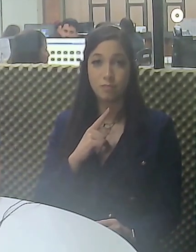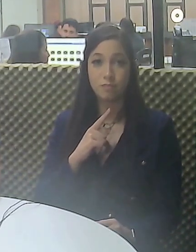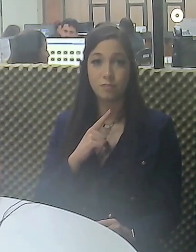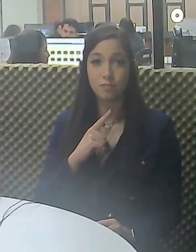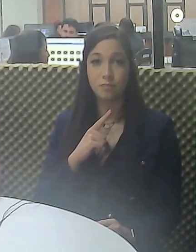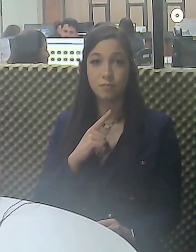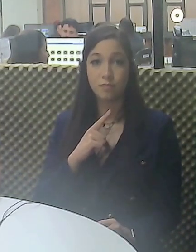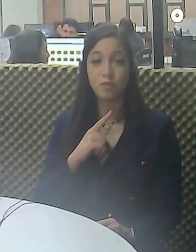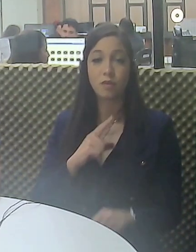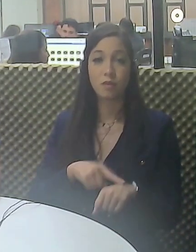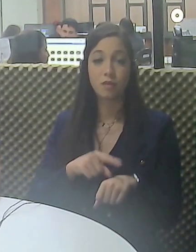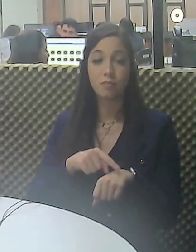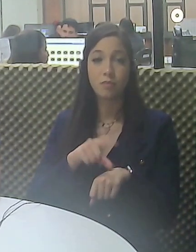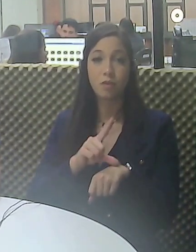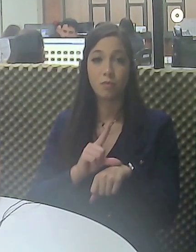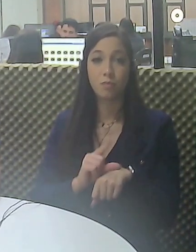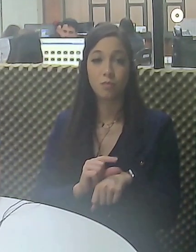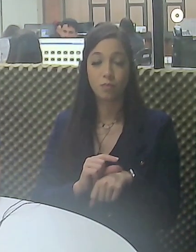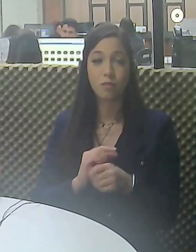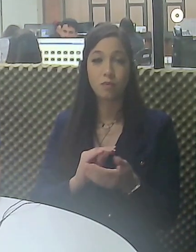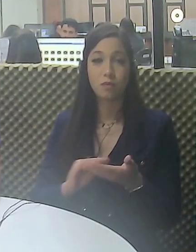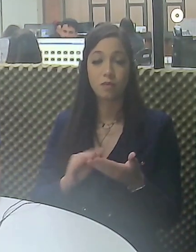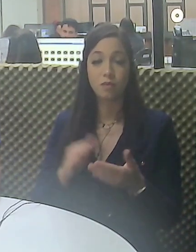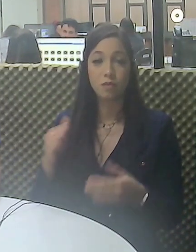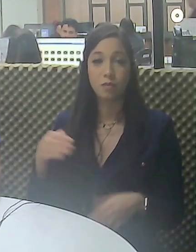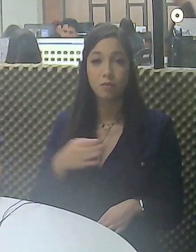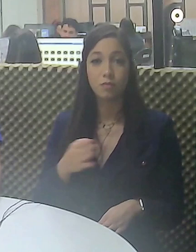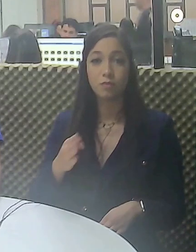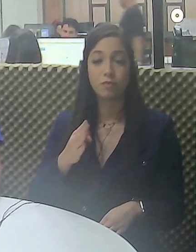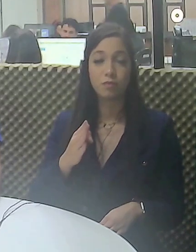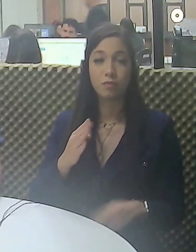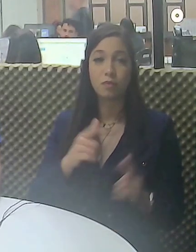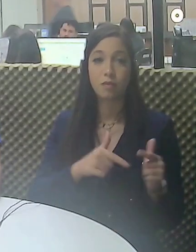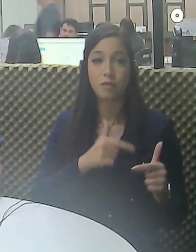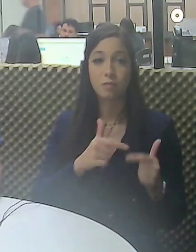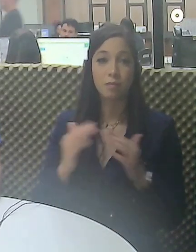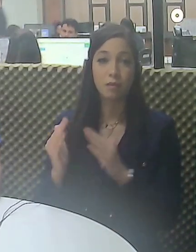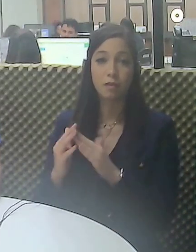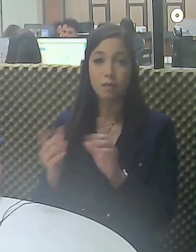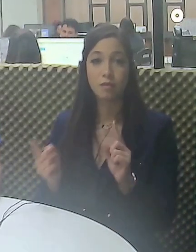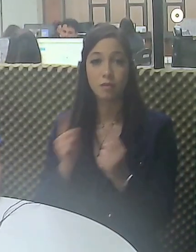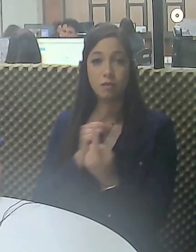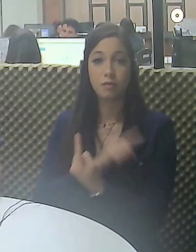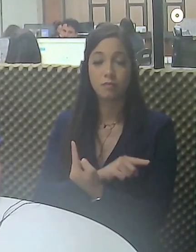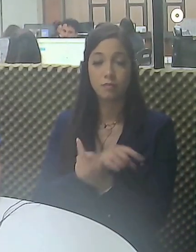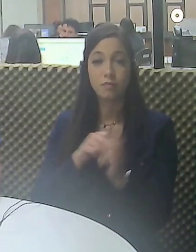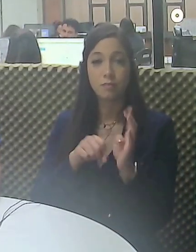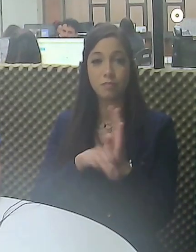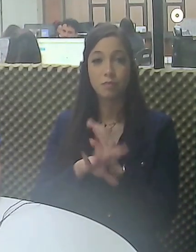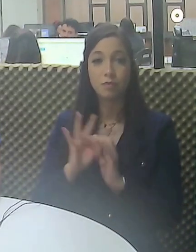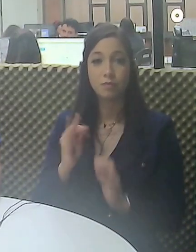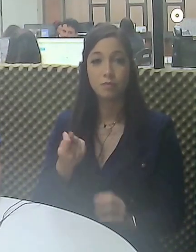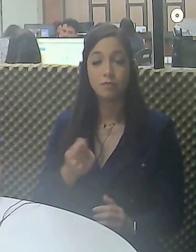tempo para poder chegar ao seu trabalho, à sua casa, para o seu descanso, para o seu trabalho. Então, todos são beneficiados.